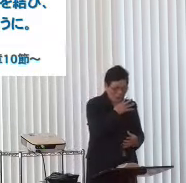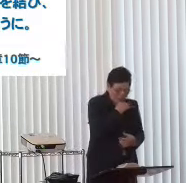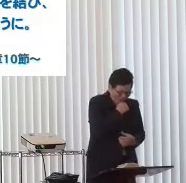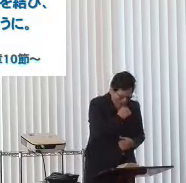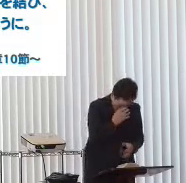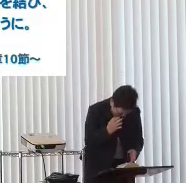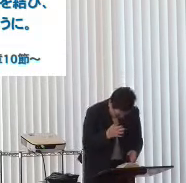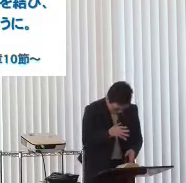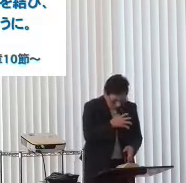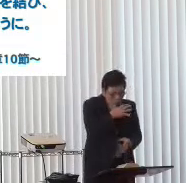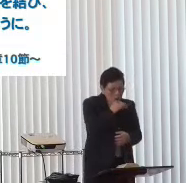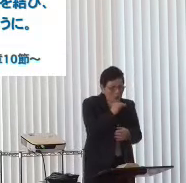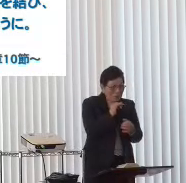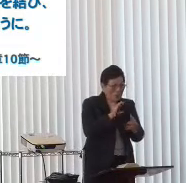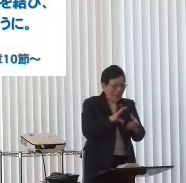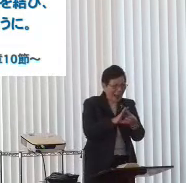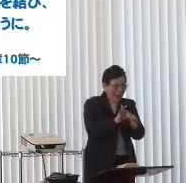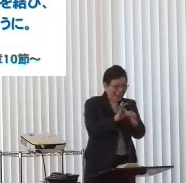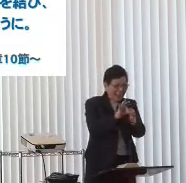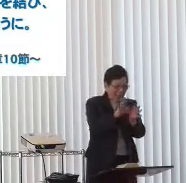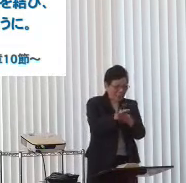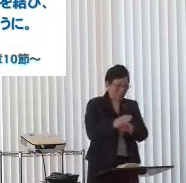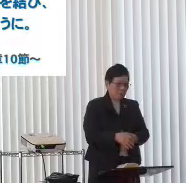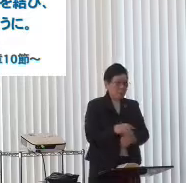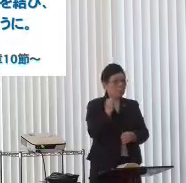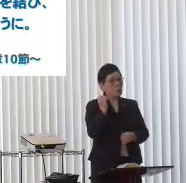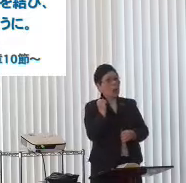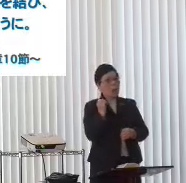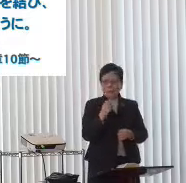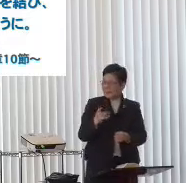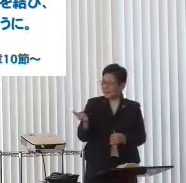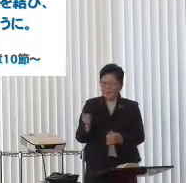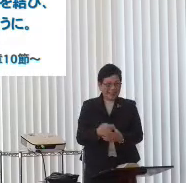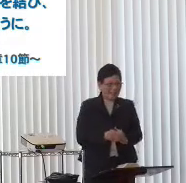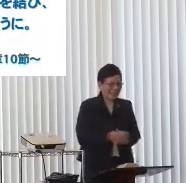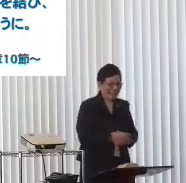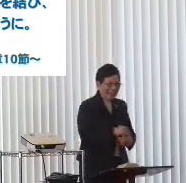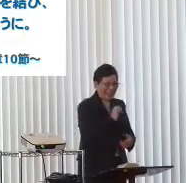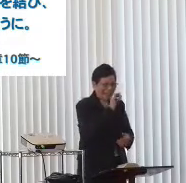10キロは無理か5キロぐらい痩せたいなと思いますが、